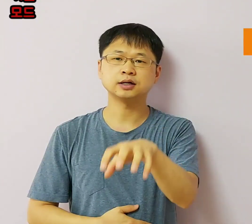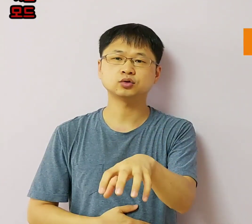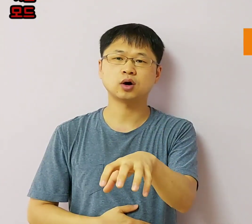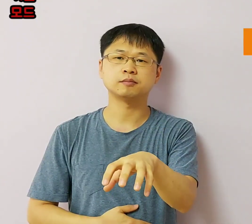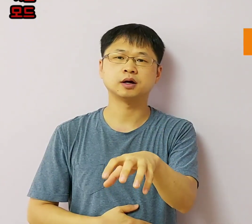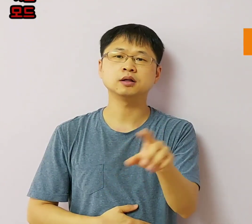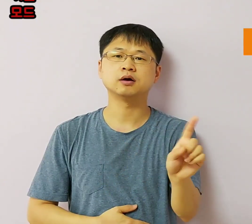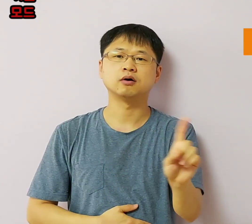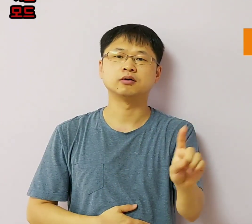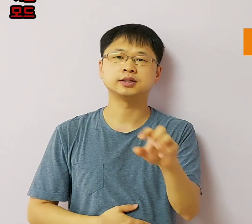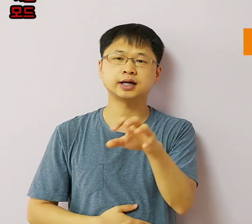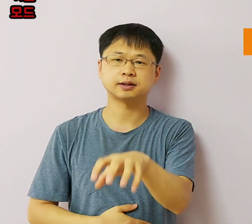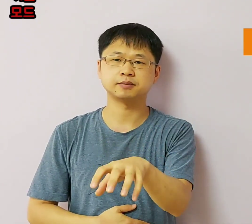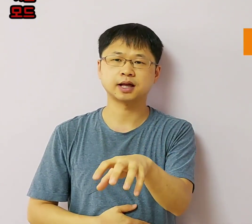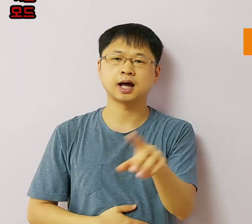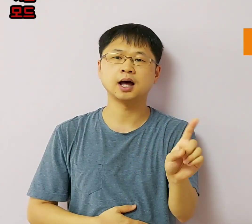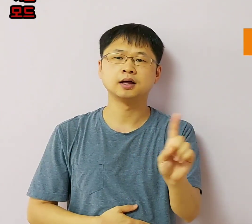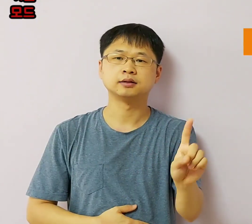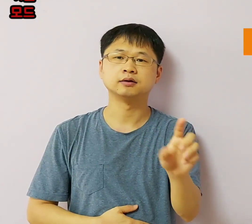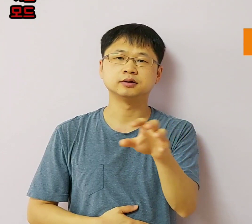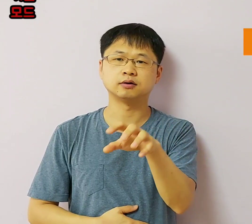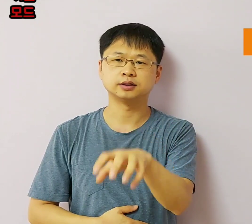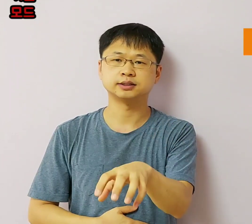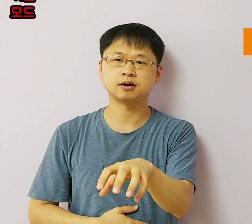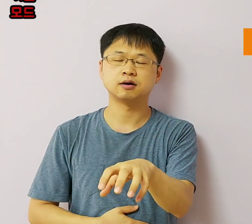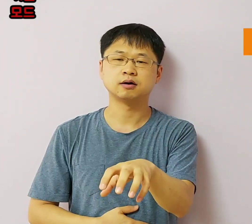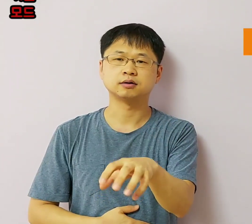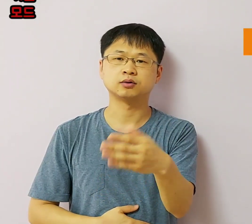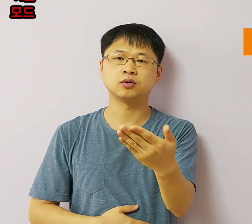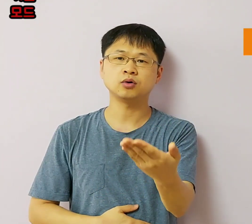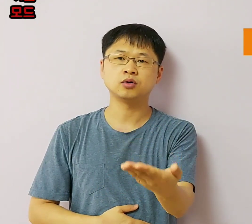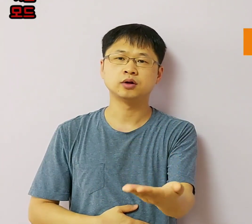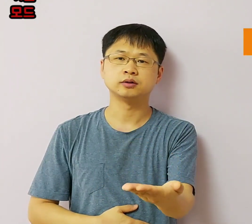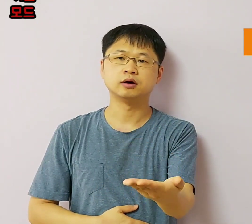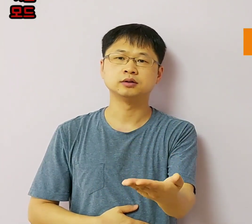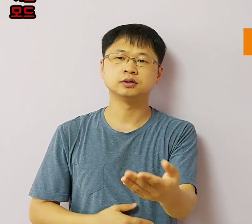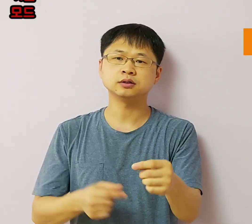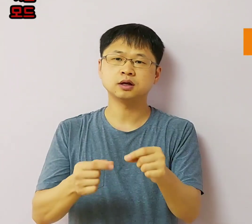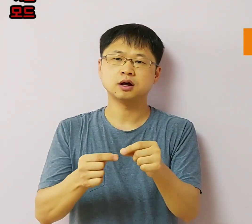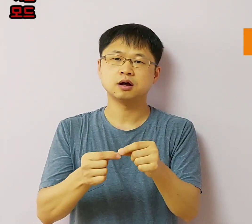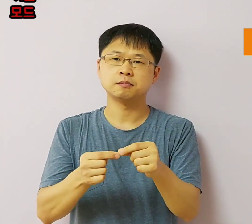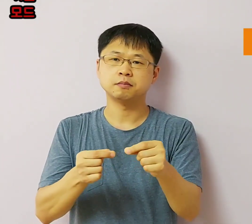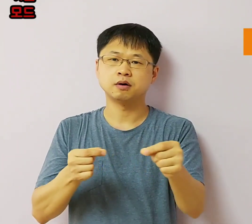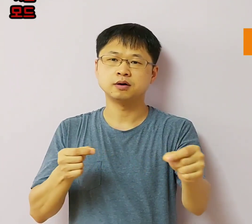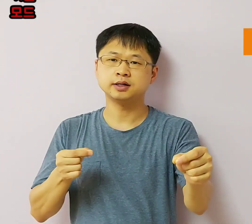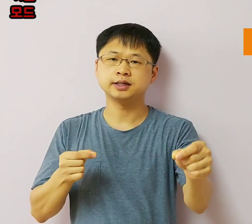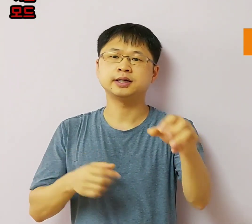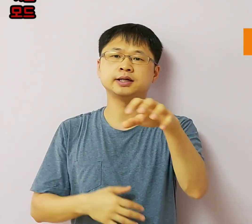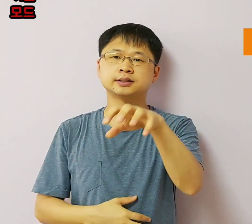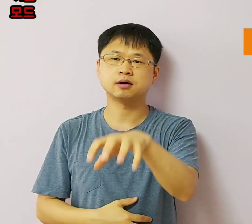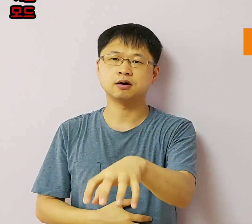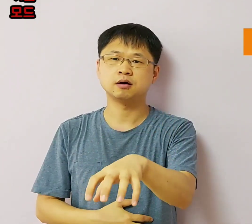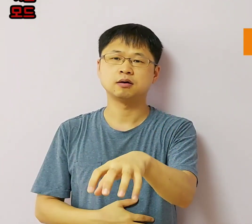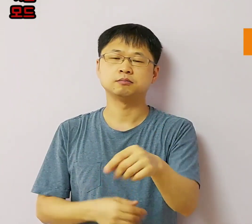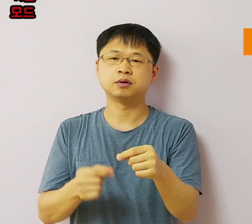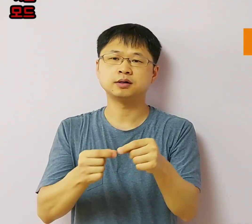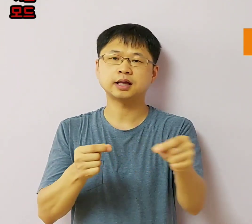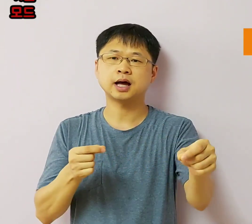장소 하면 어디가 됩니다. 너는 어디서 그리고 너는 멀리서 멀다